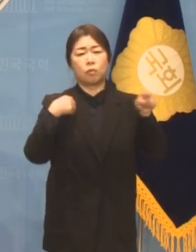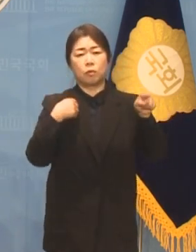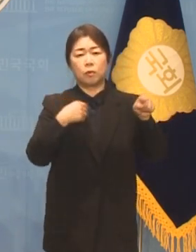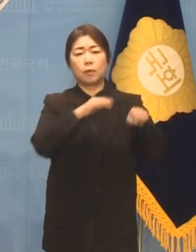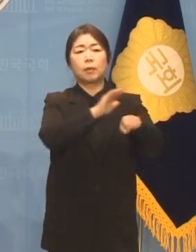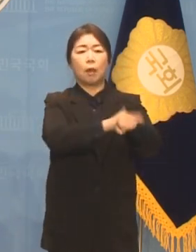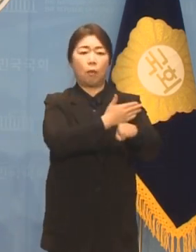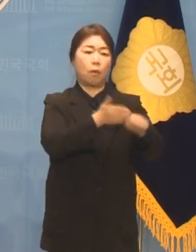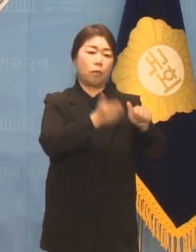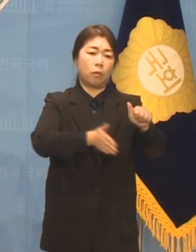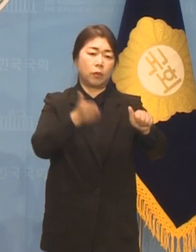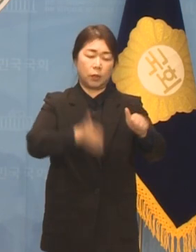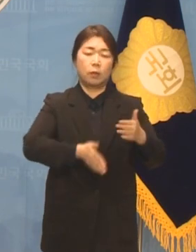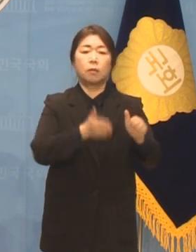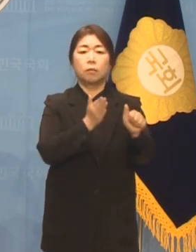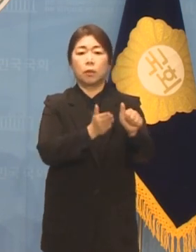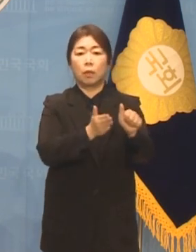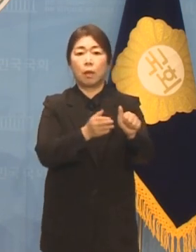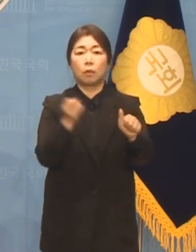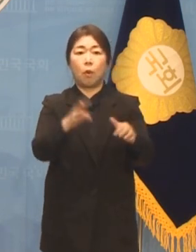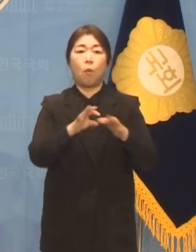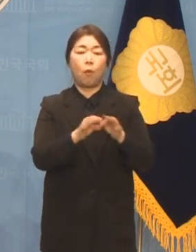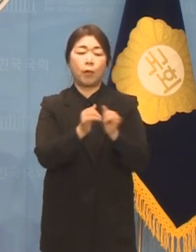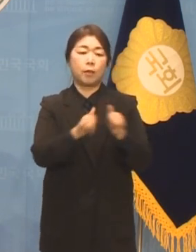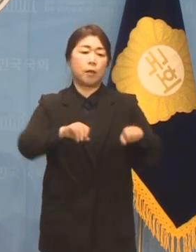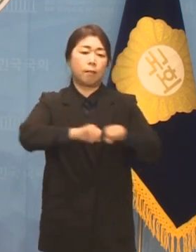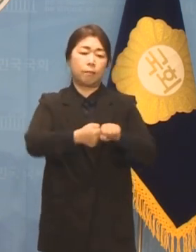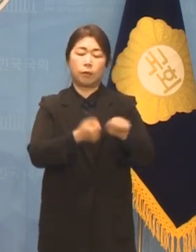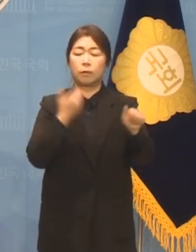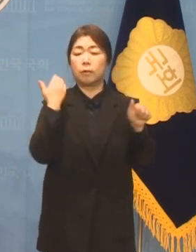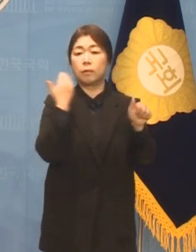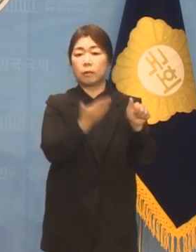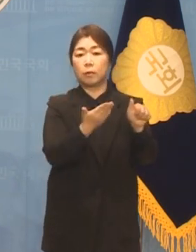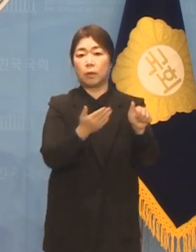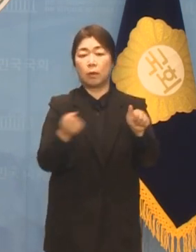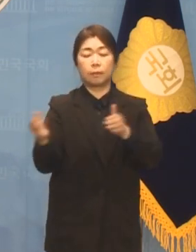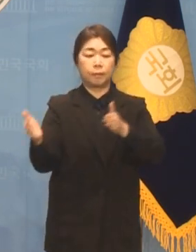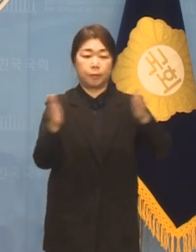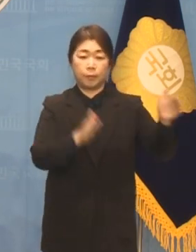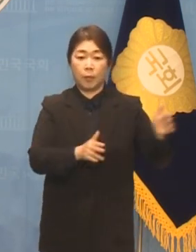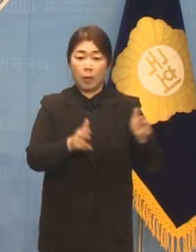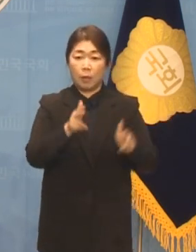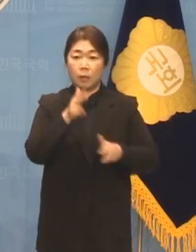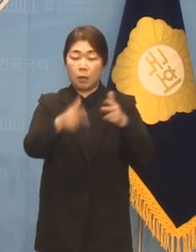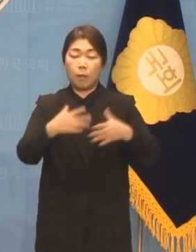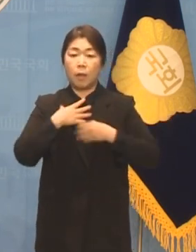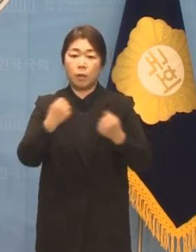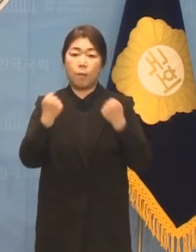사과 및 관계자 문책, 그리고 산업안전보건청